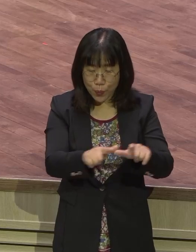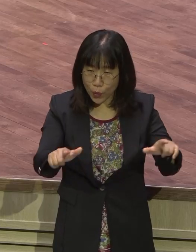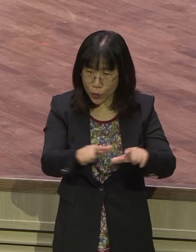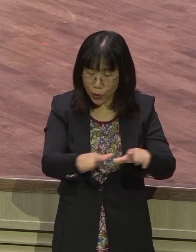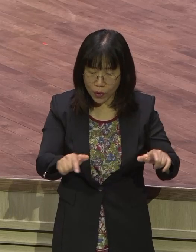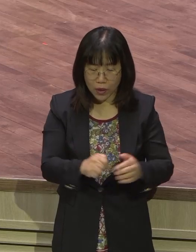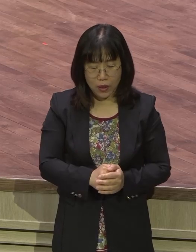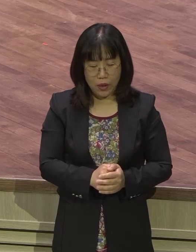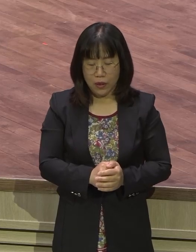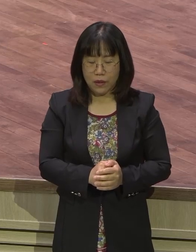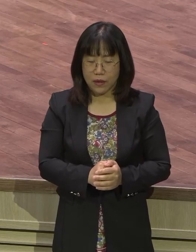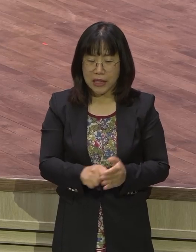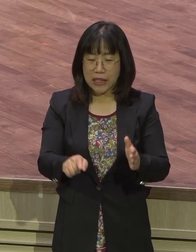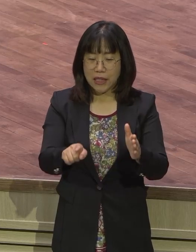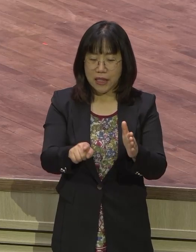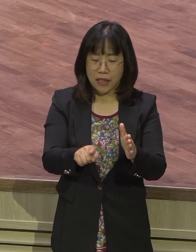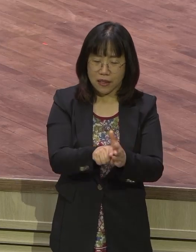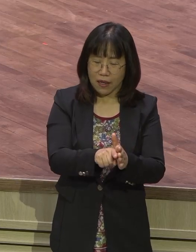사람은 거의